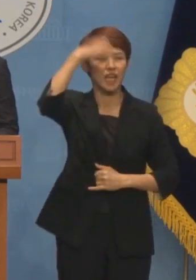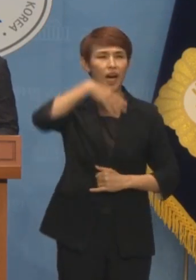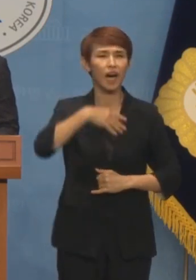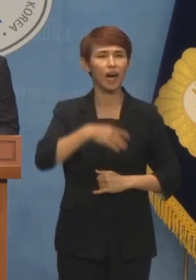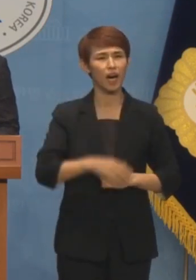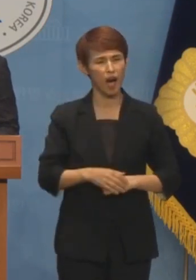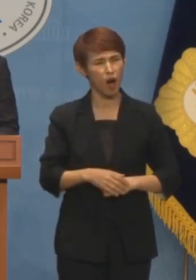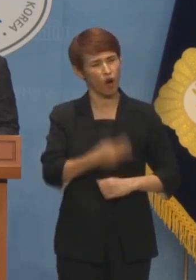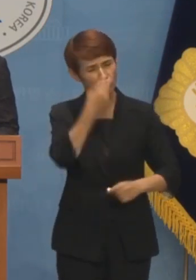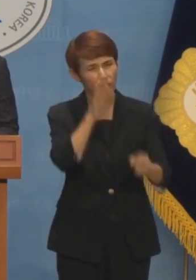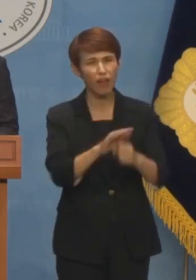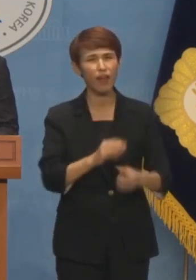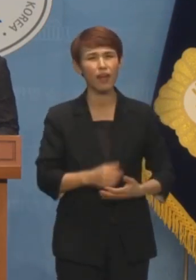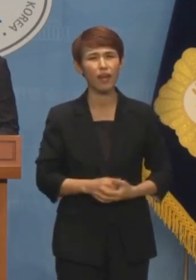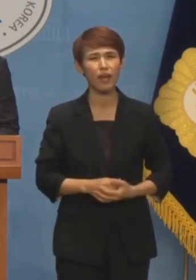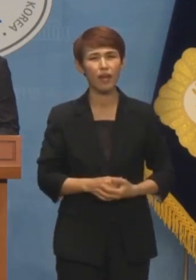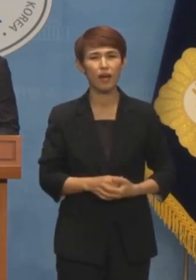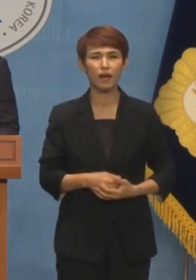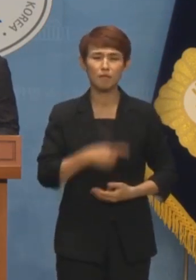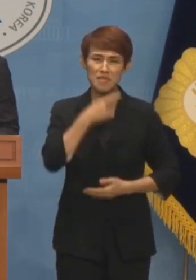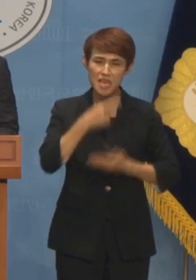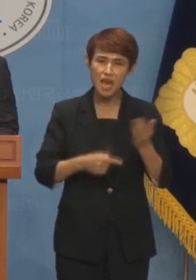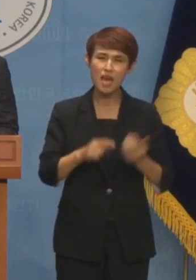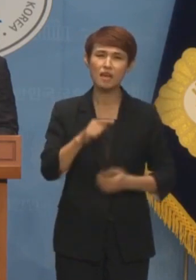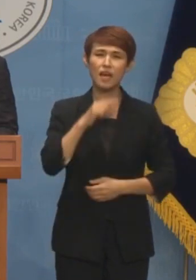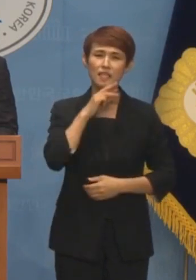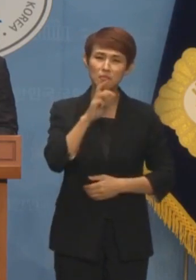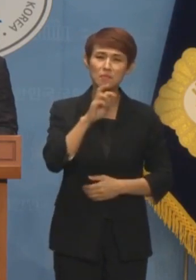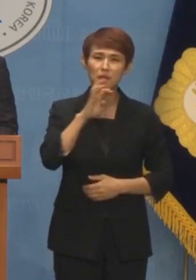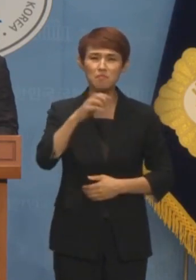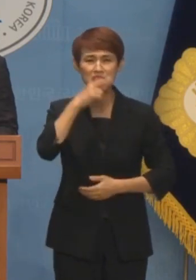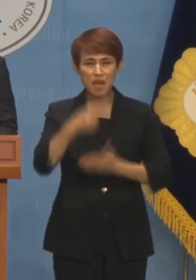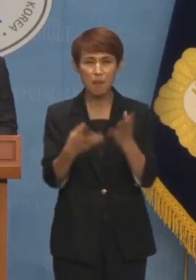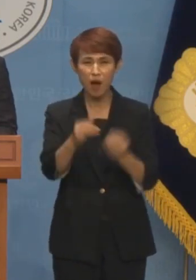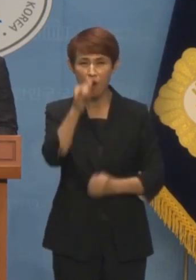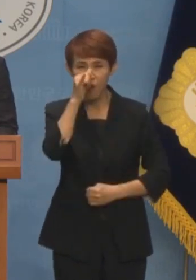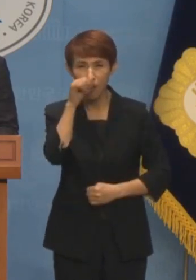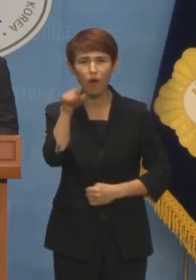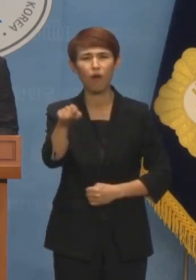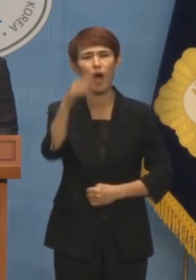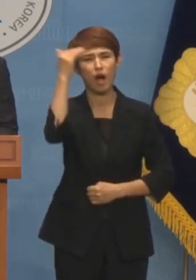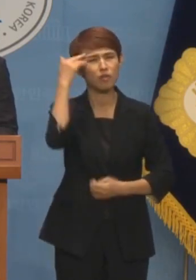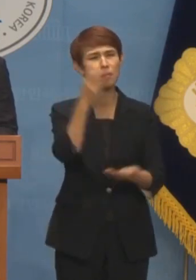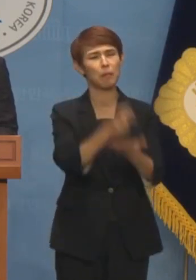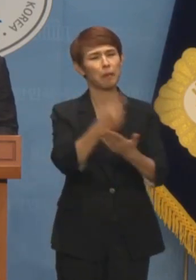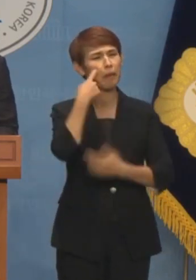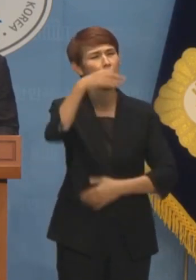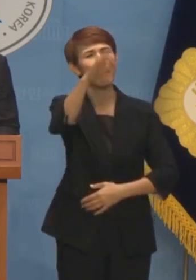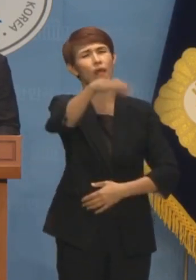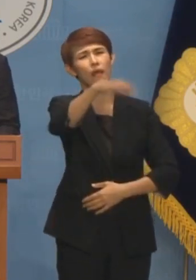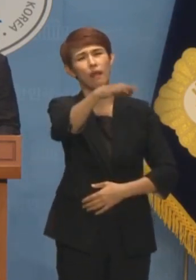억울해. MZ 피해자가 가장 많았던 루나코인의 권도영은 얼마나 한국의 법이 만만하면